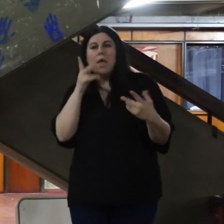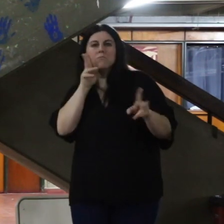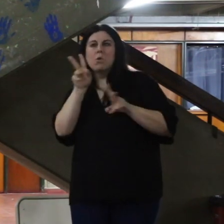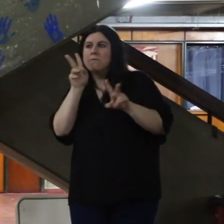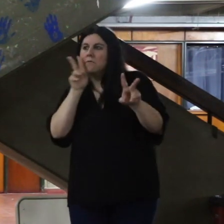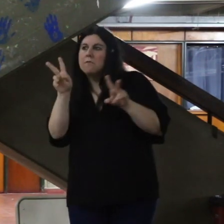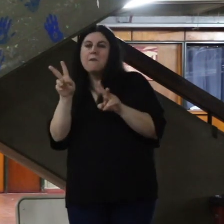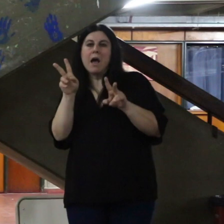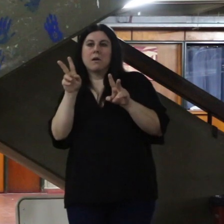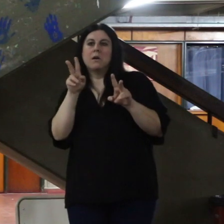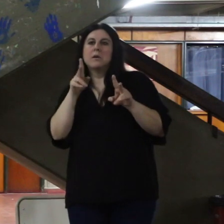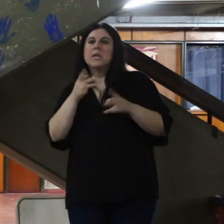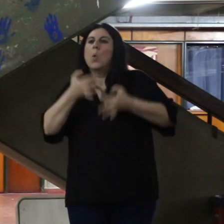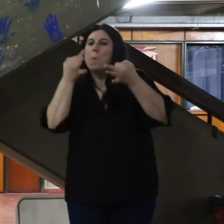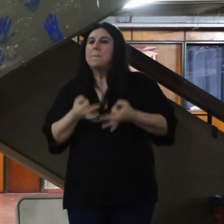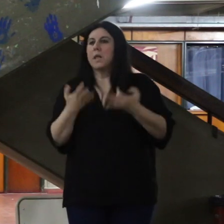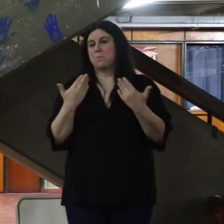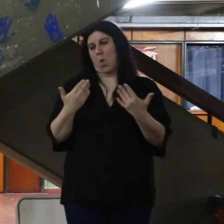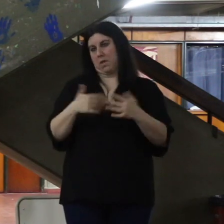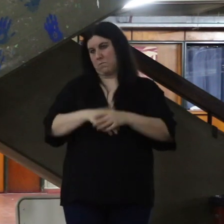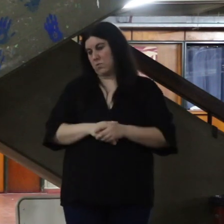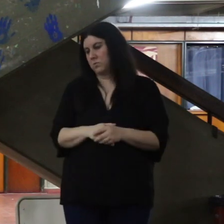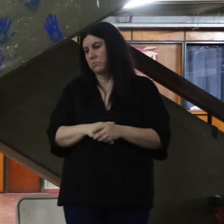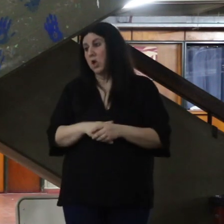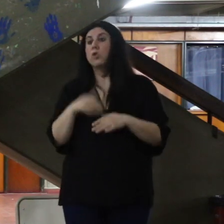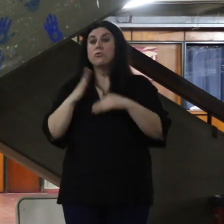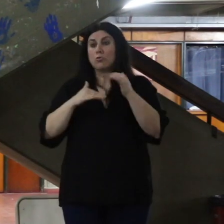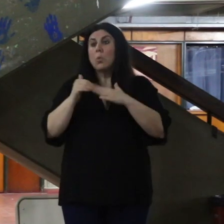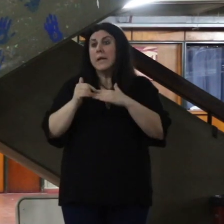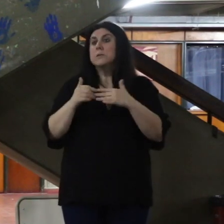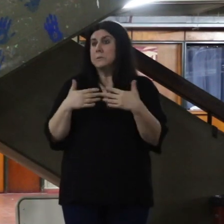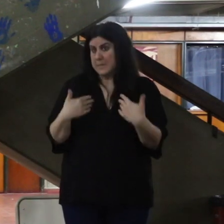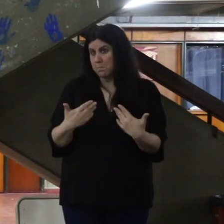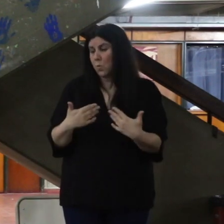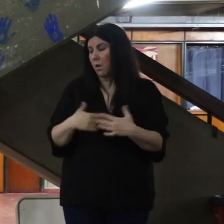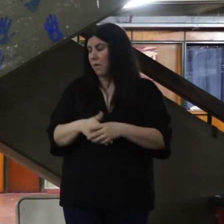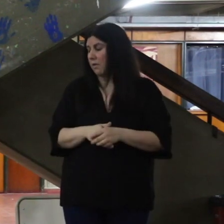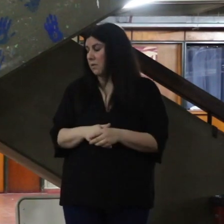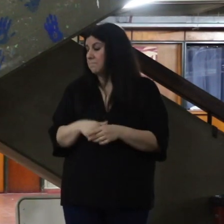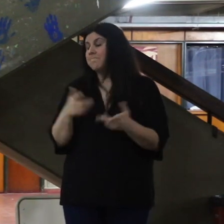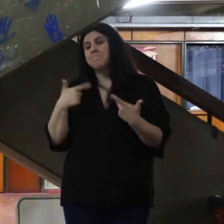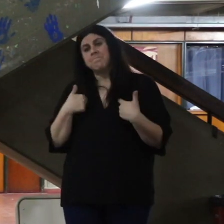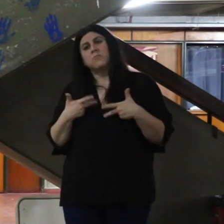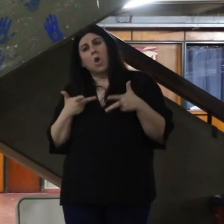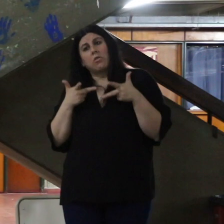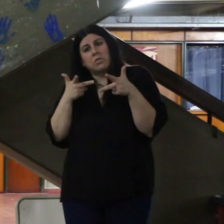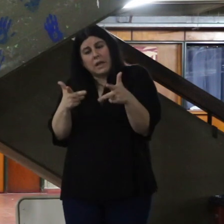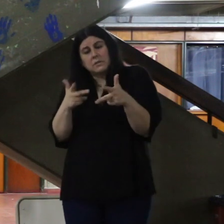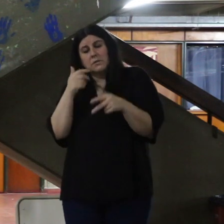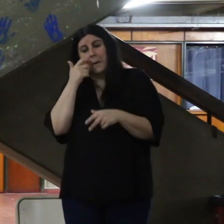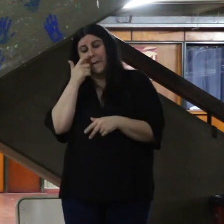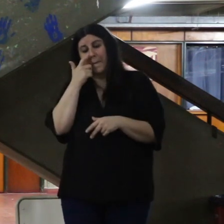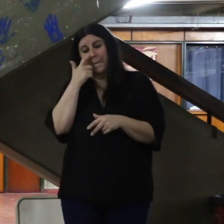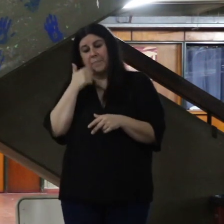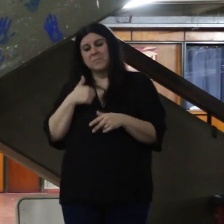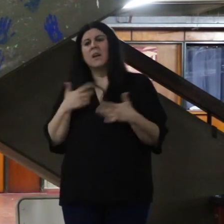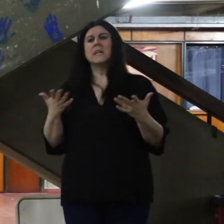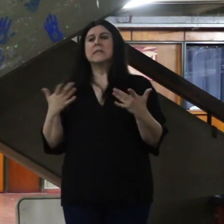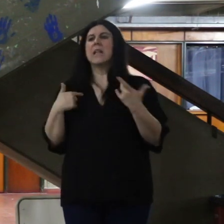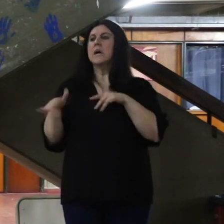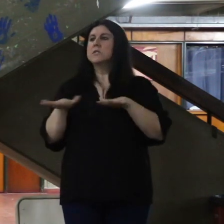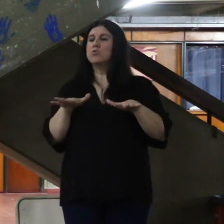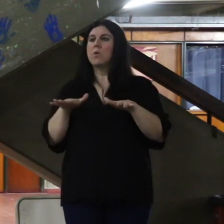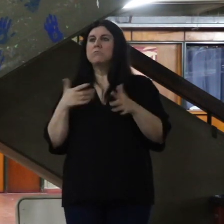palpar, concretar, hacer. Y yo les decía que esta